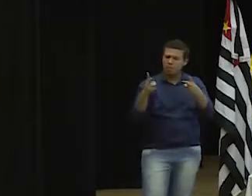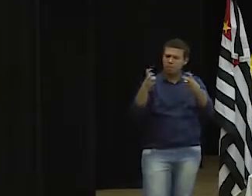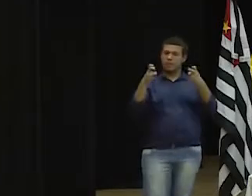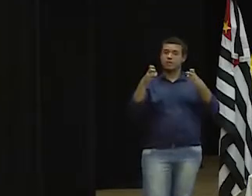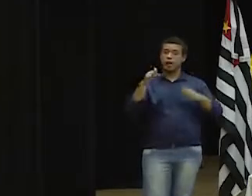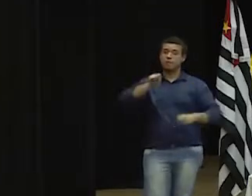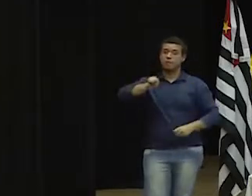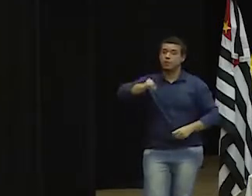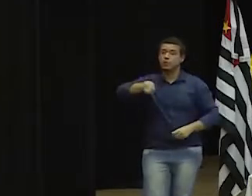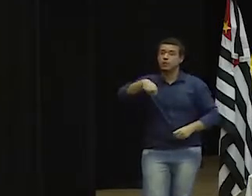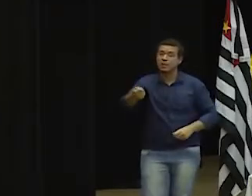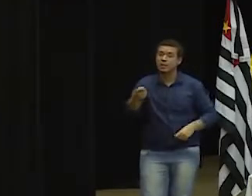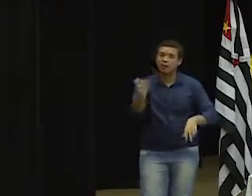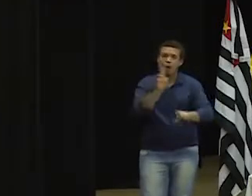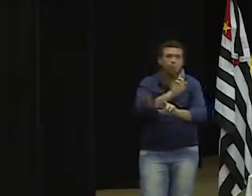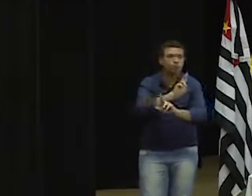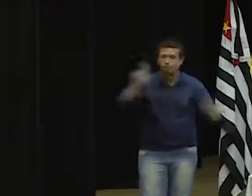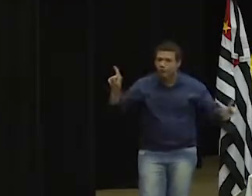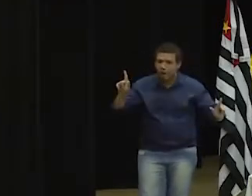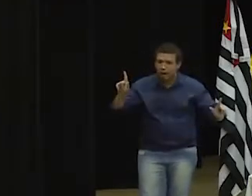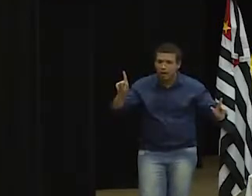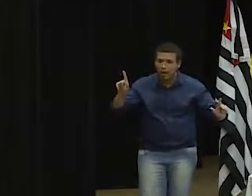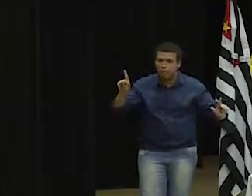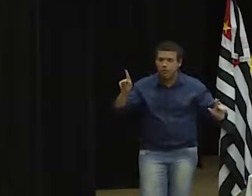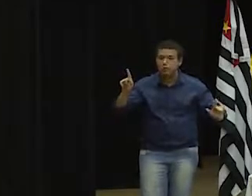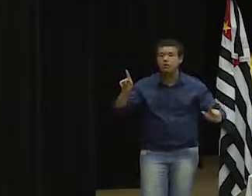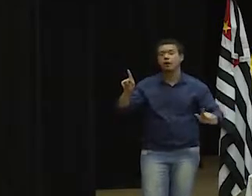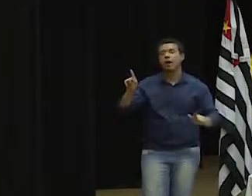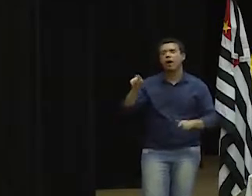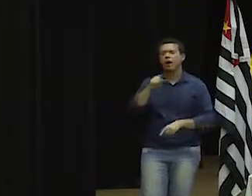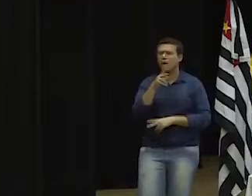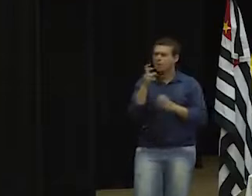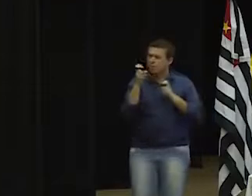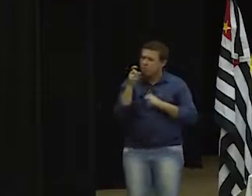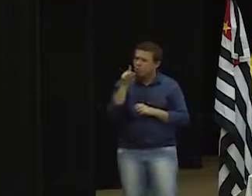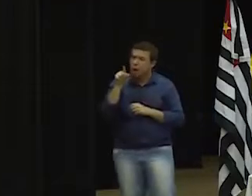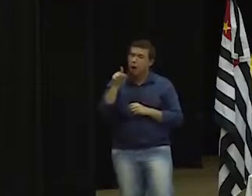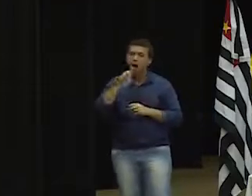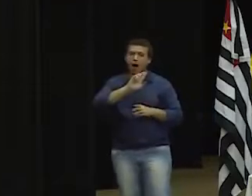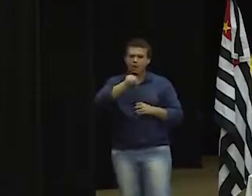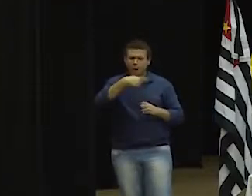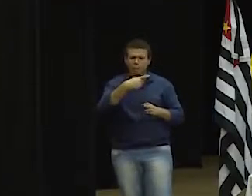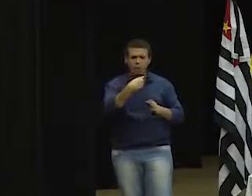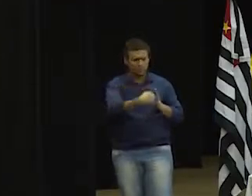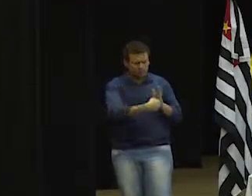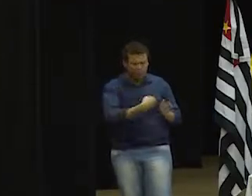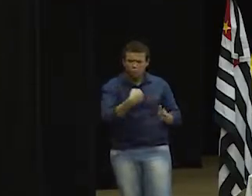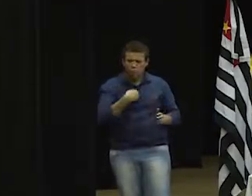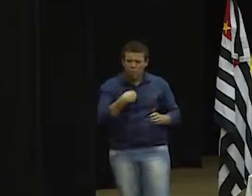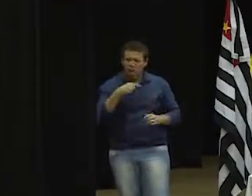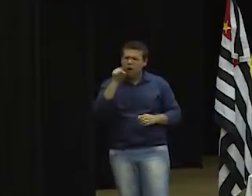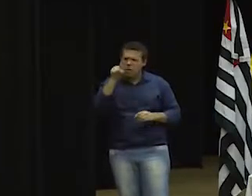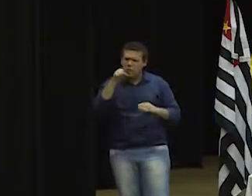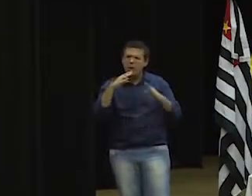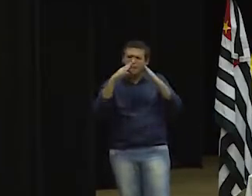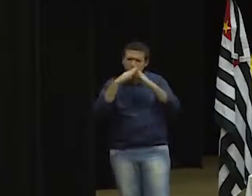no Rio Grande do Sul. A história veio do Rio Grande do Sul e alguns sinais eram bastante diferentes e eles me perguntaram